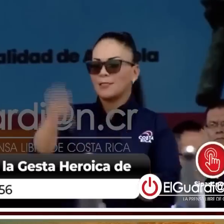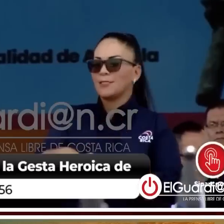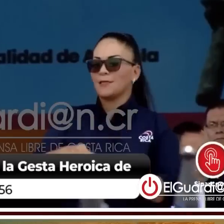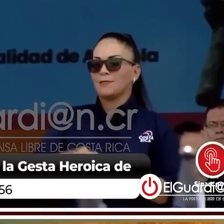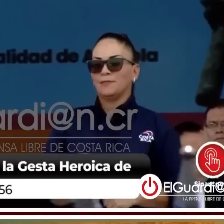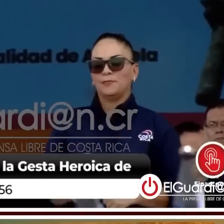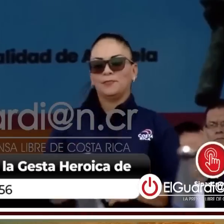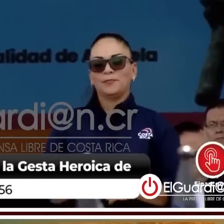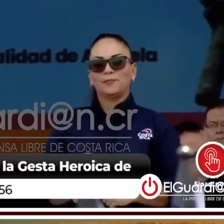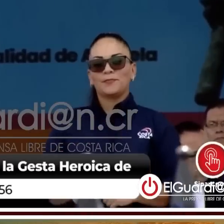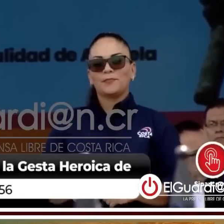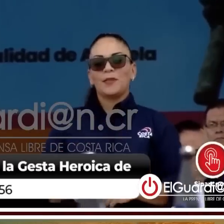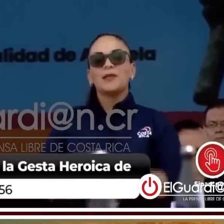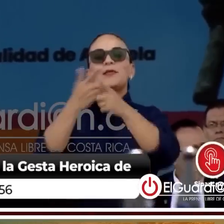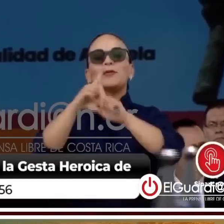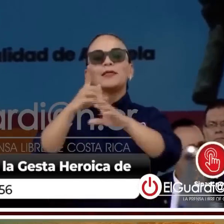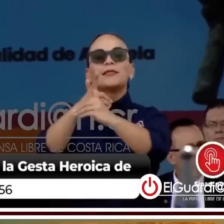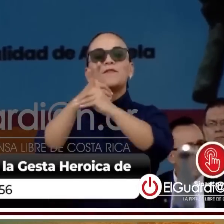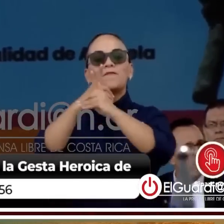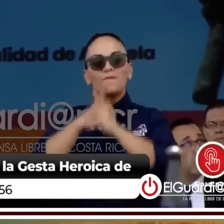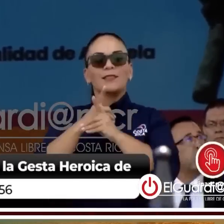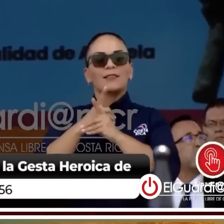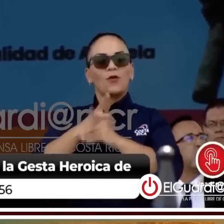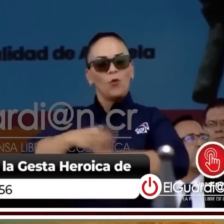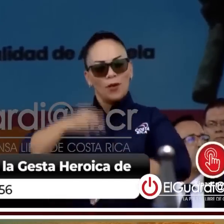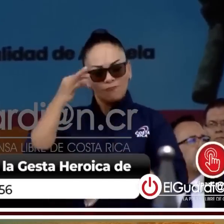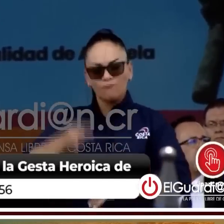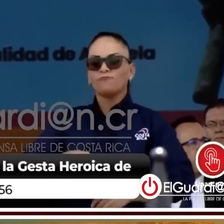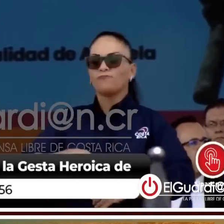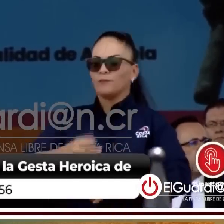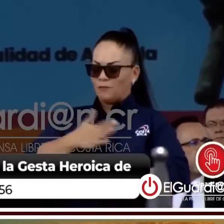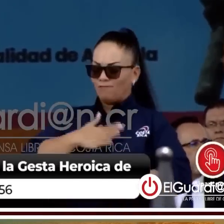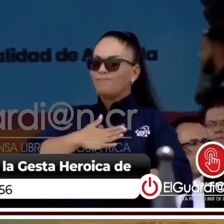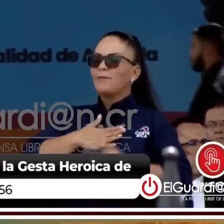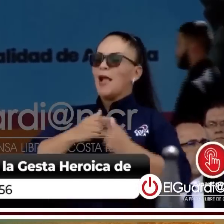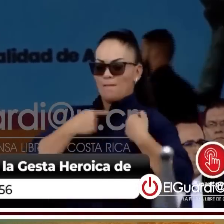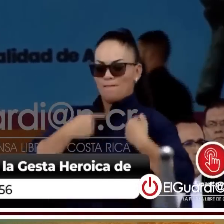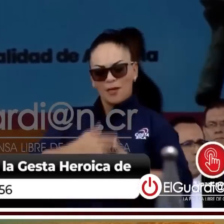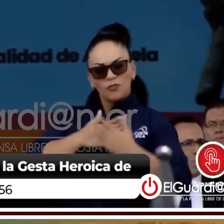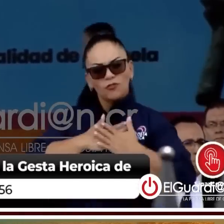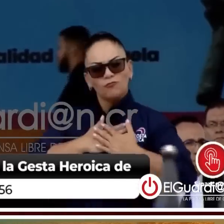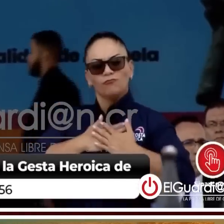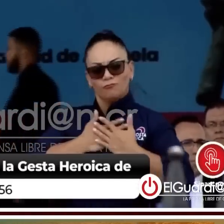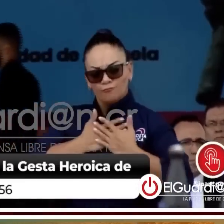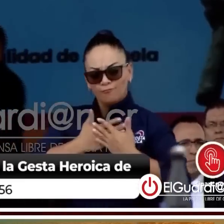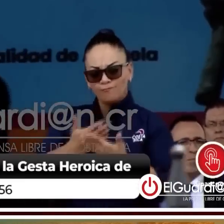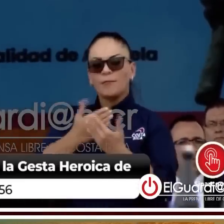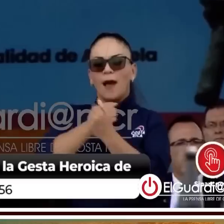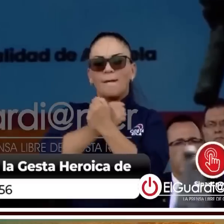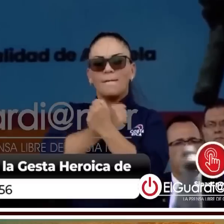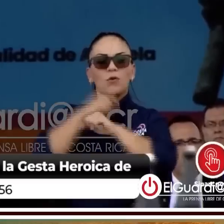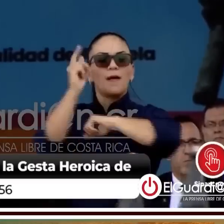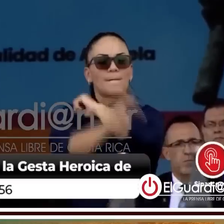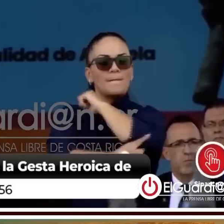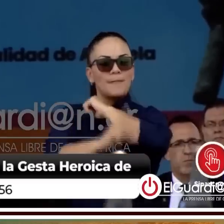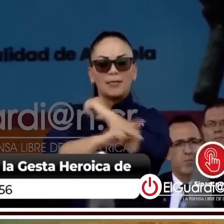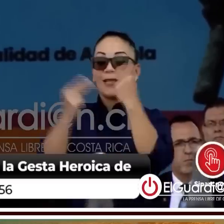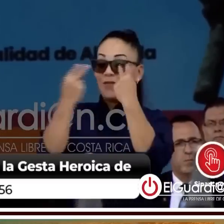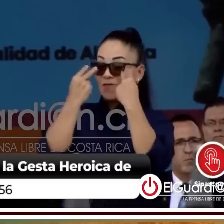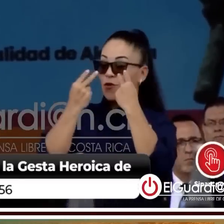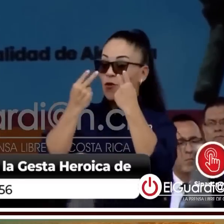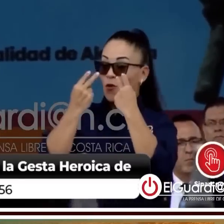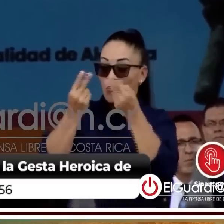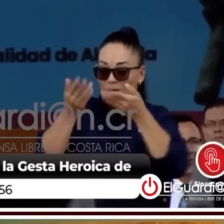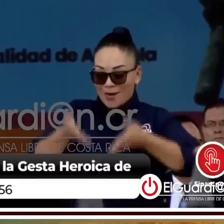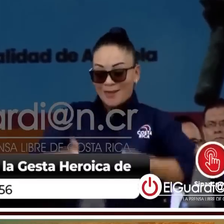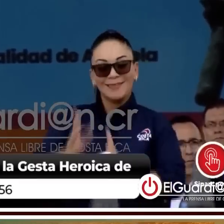pero se defiende con la convicción ardiente en el pecho, con el amor por la patria que nos vio nacer,